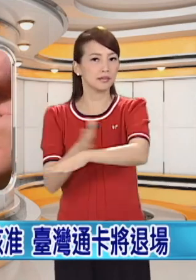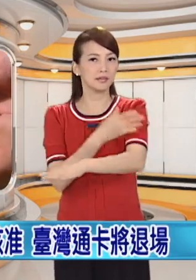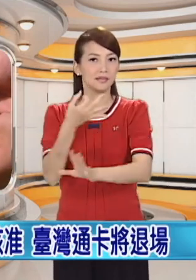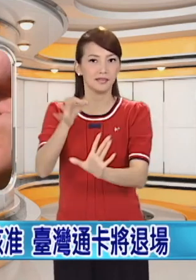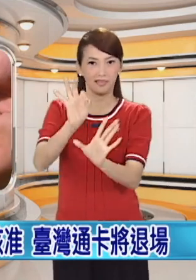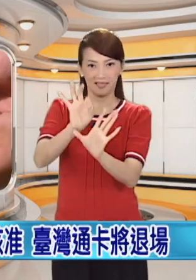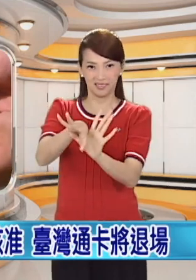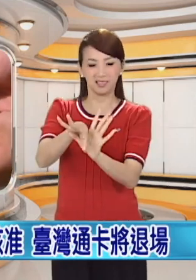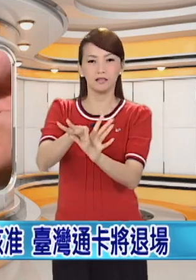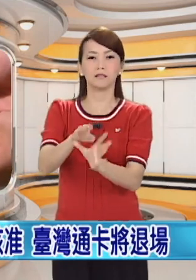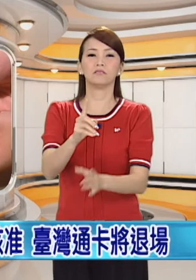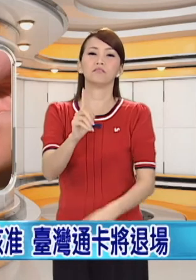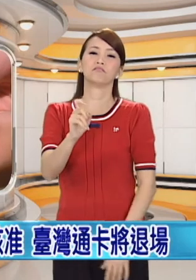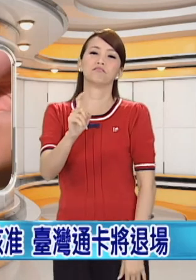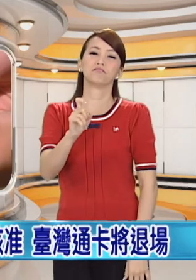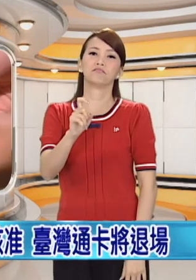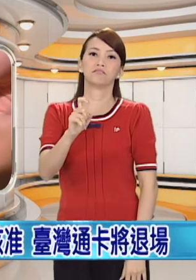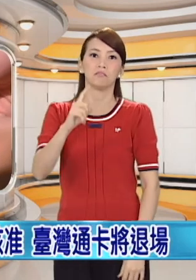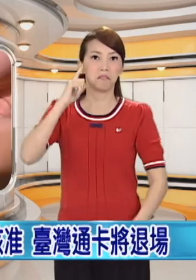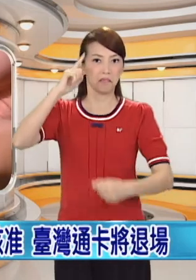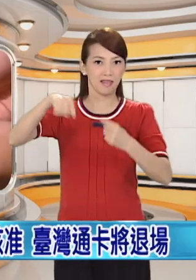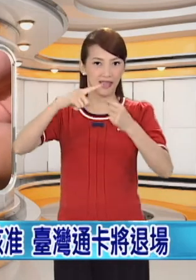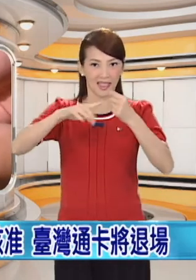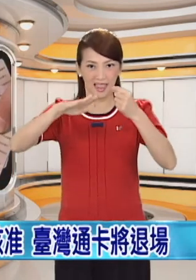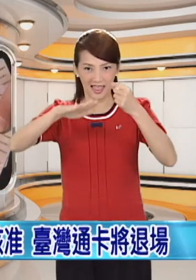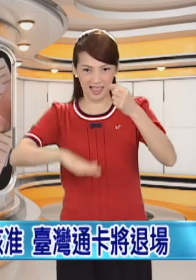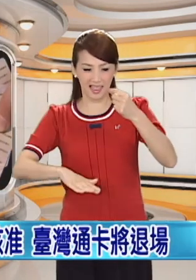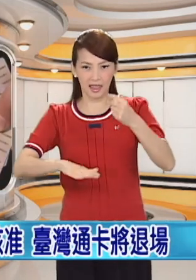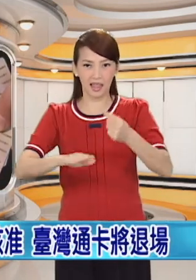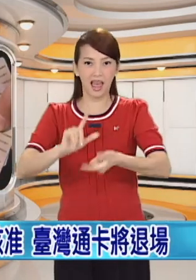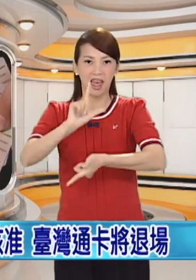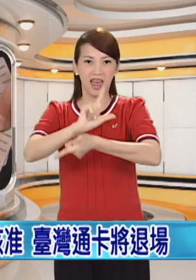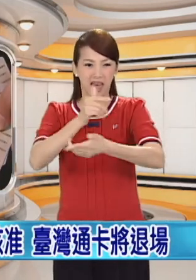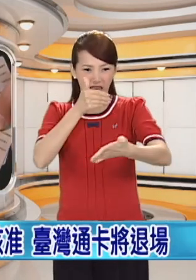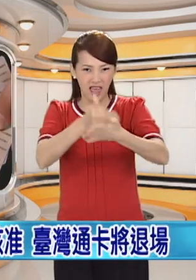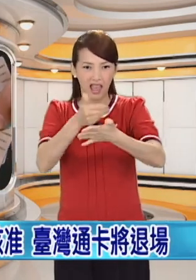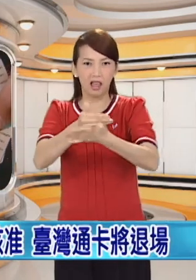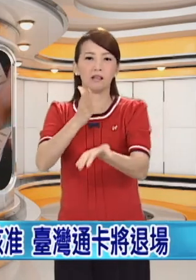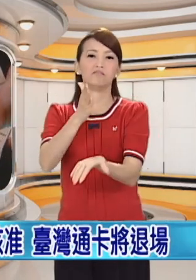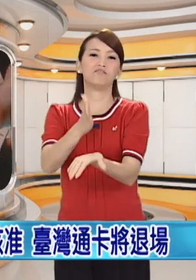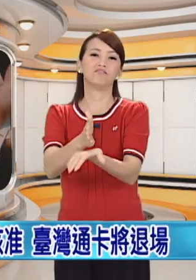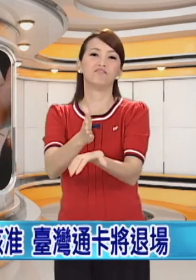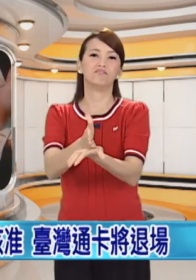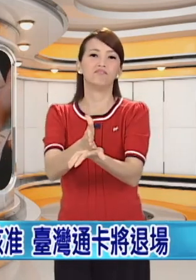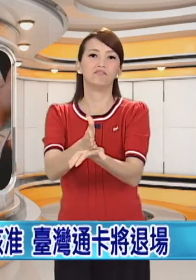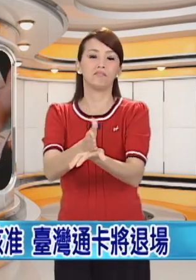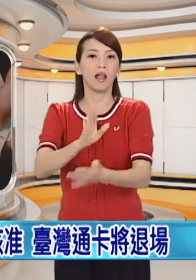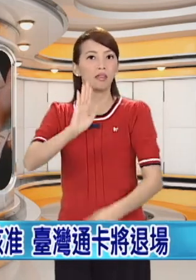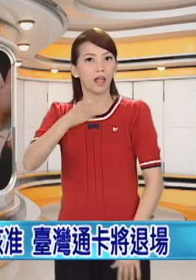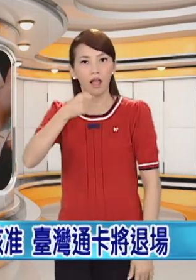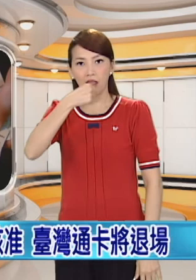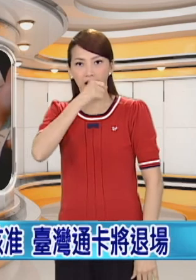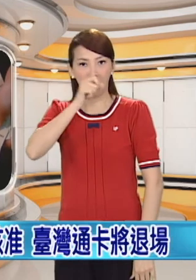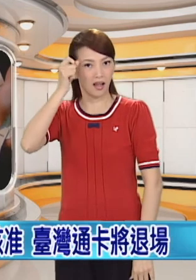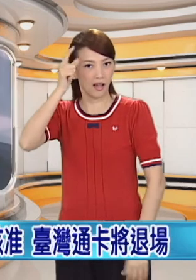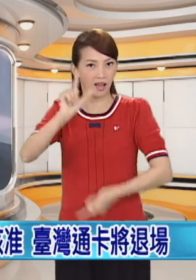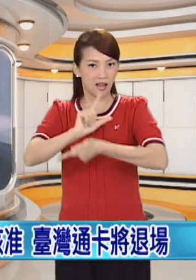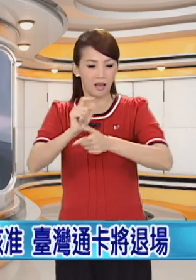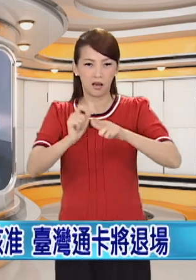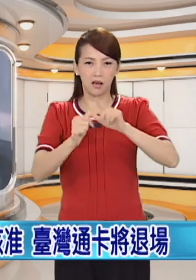值，余额只能够用到明年底。不过台湾智慧卡公司表示，这不代表